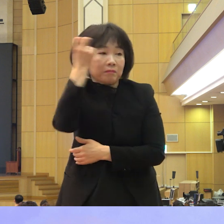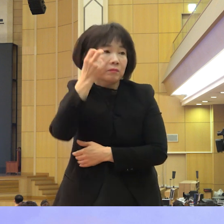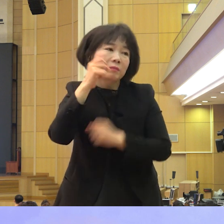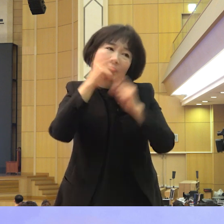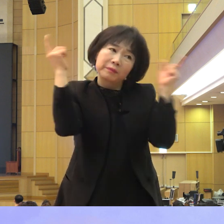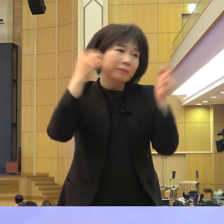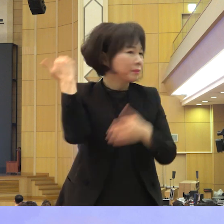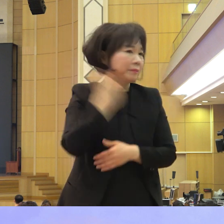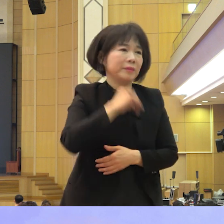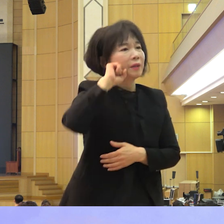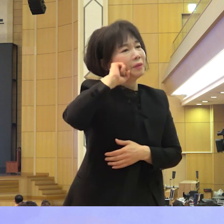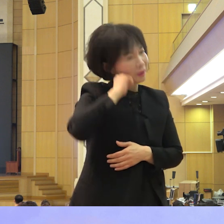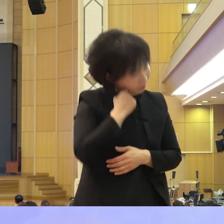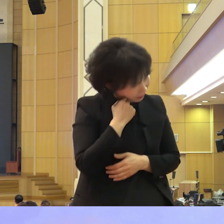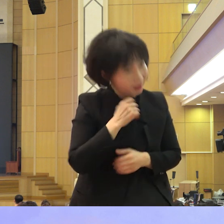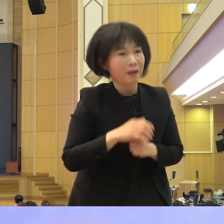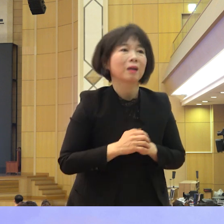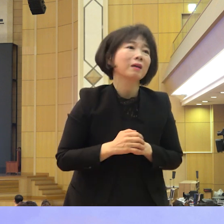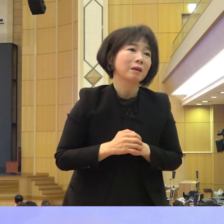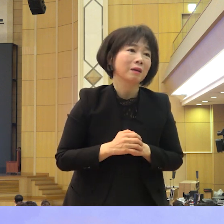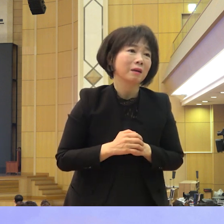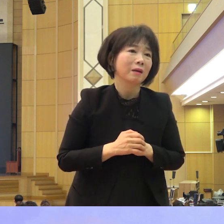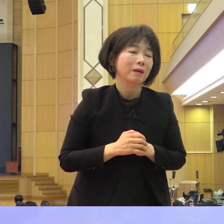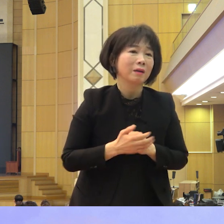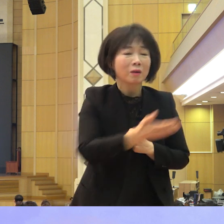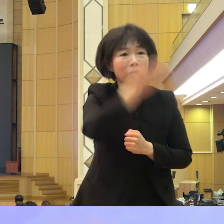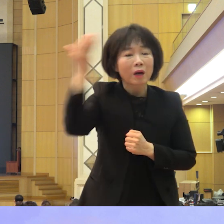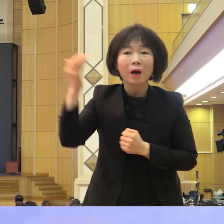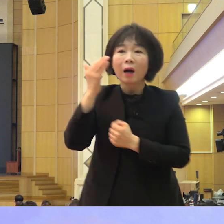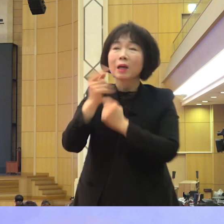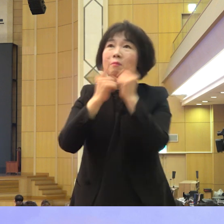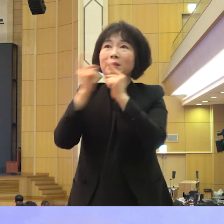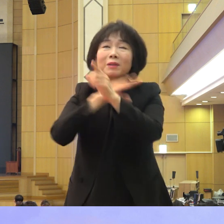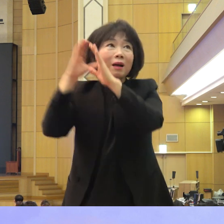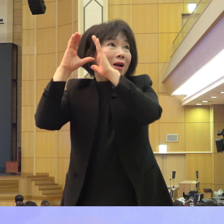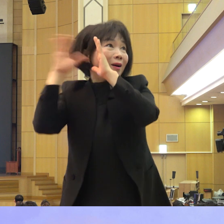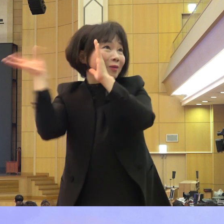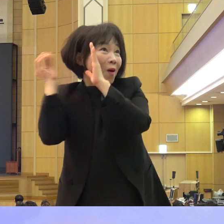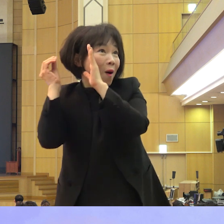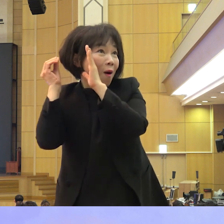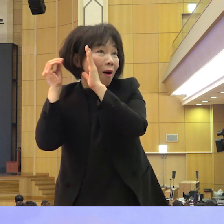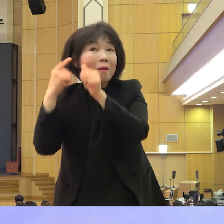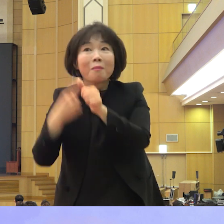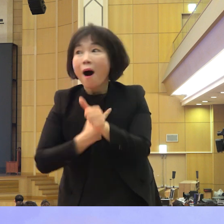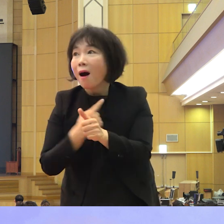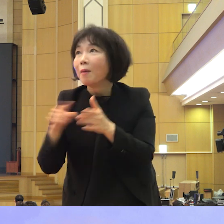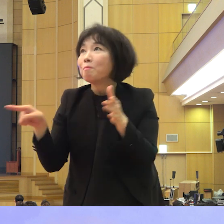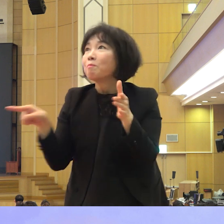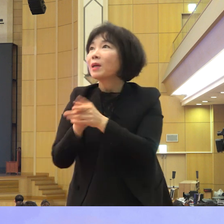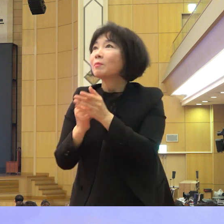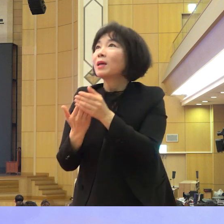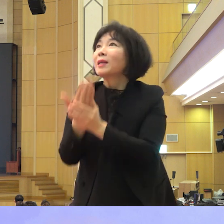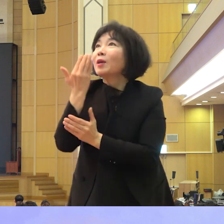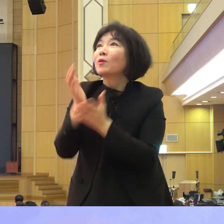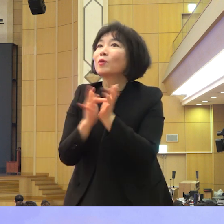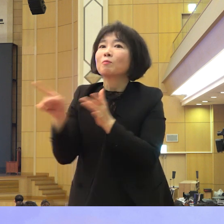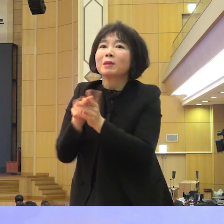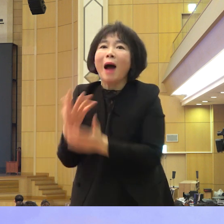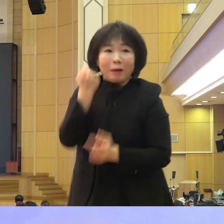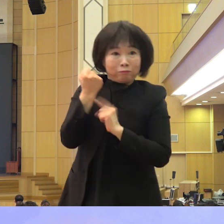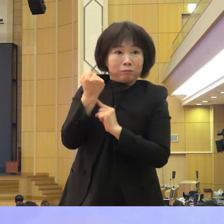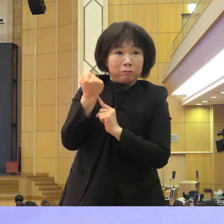해주심으로 깨닫는 것이고, 하나님께서 말씀을 들음으로 내가 믿음이 생겨서 예수를 믿는 것이지,